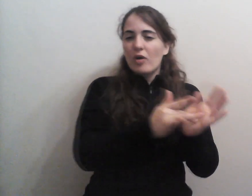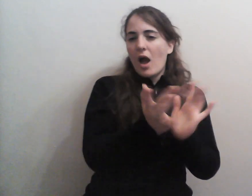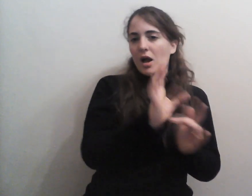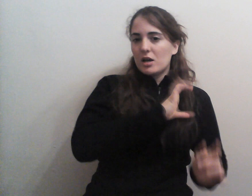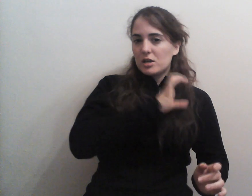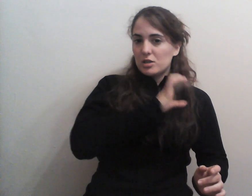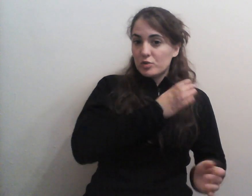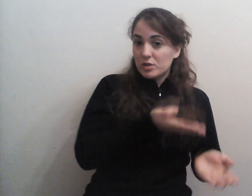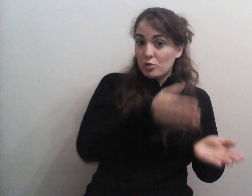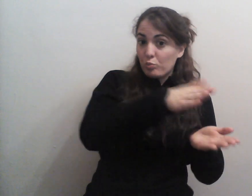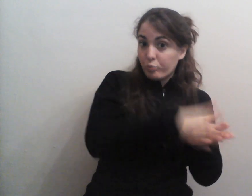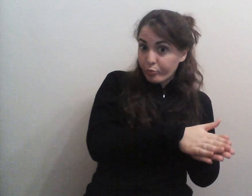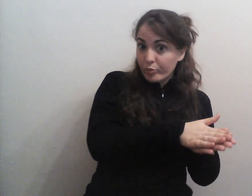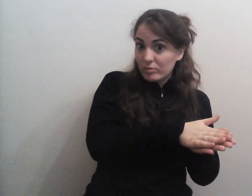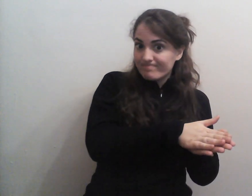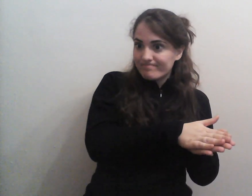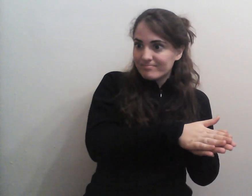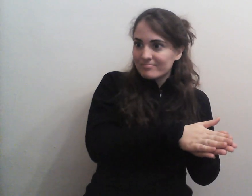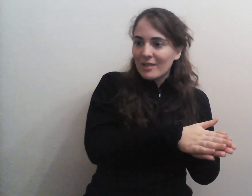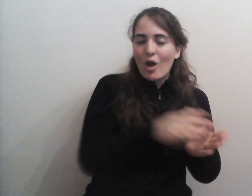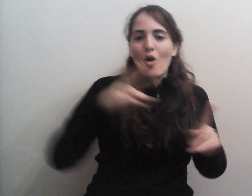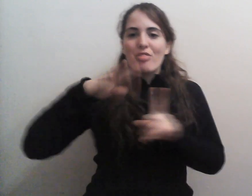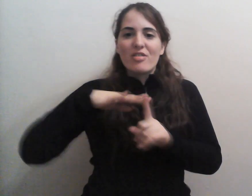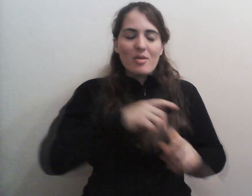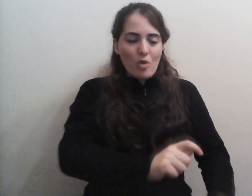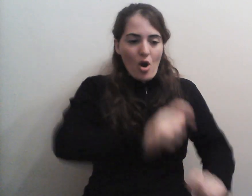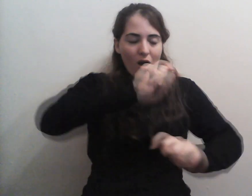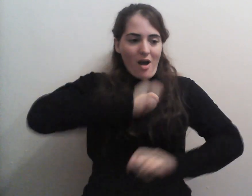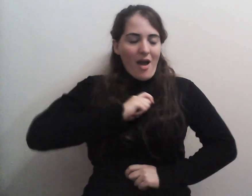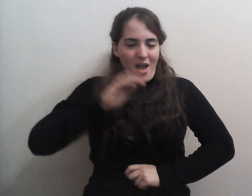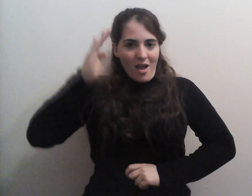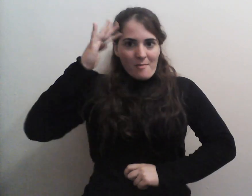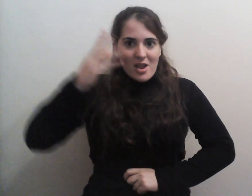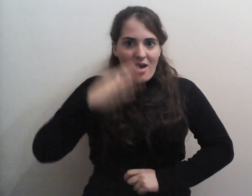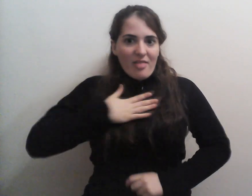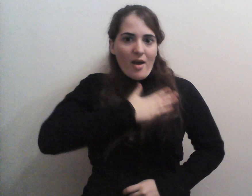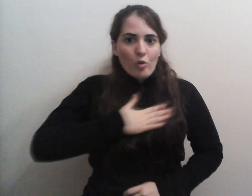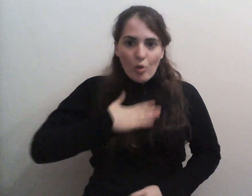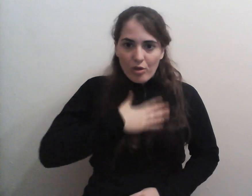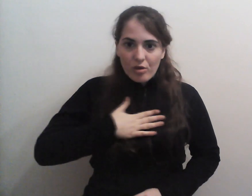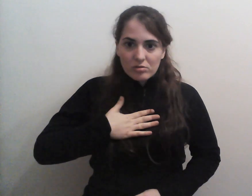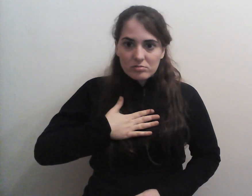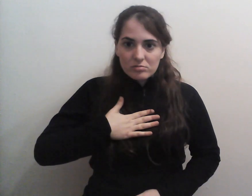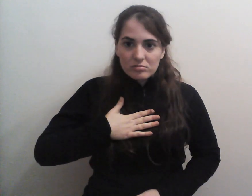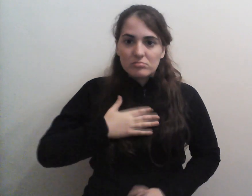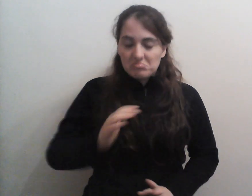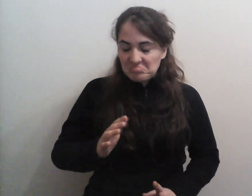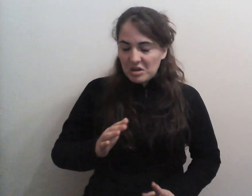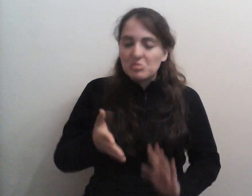momentito. Yo empiezo a predicar en el Imperio Romano, Cristo ha resucitado, Cristo ha resucitado. Y viene Nerón con